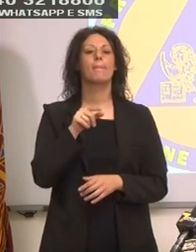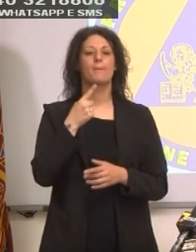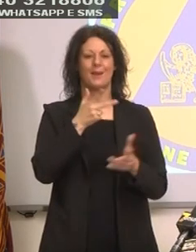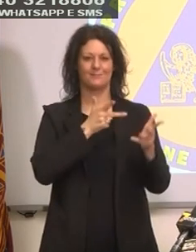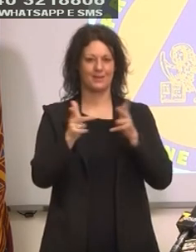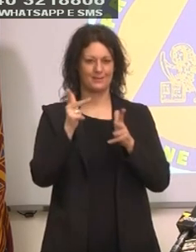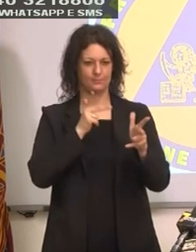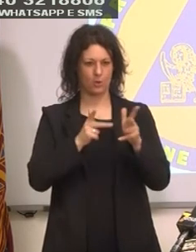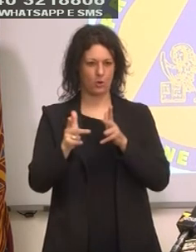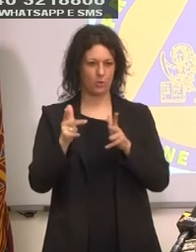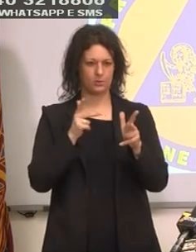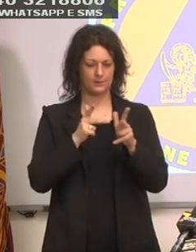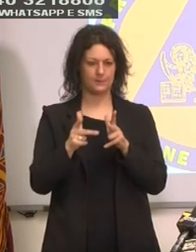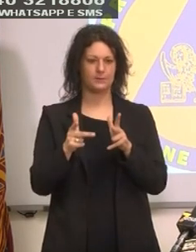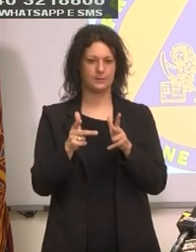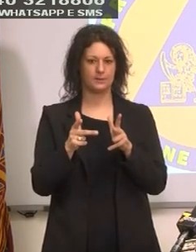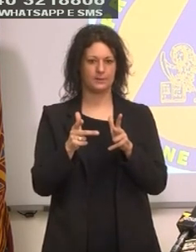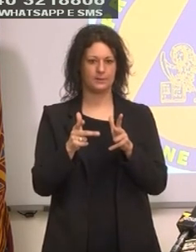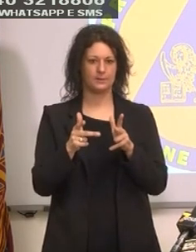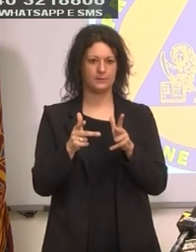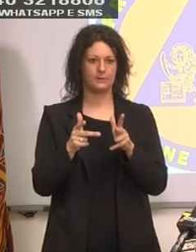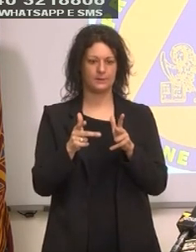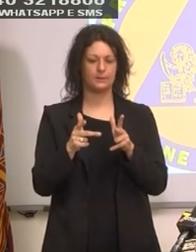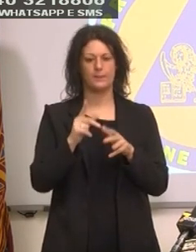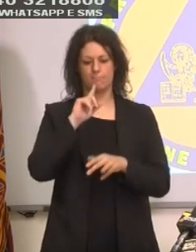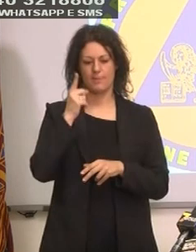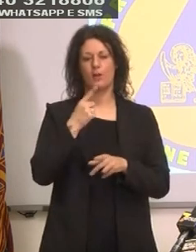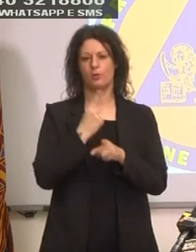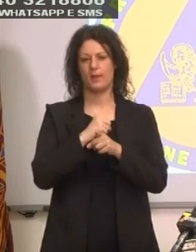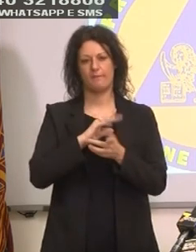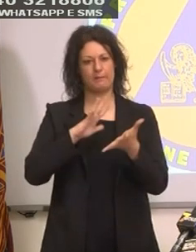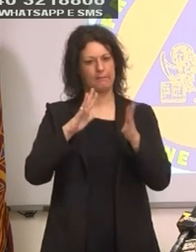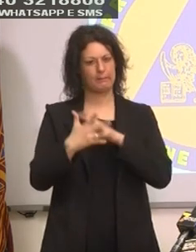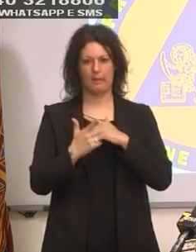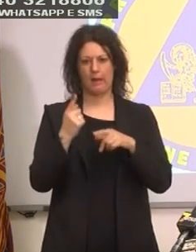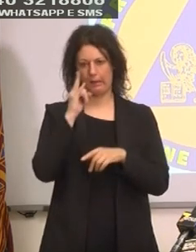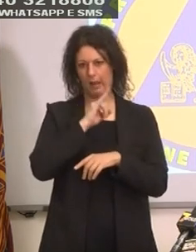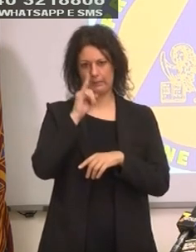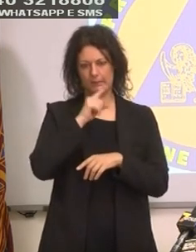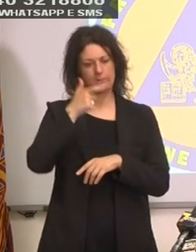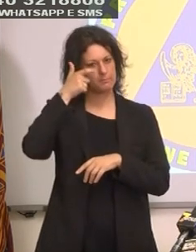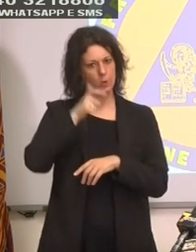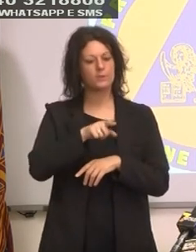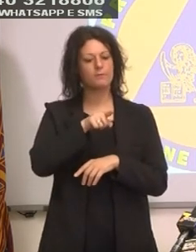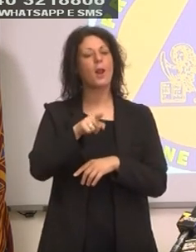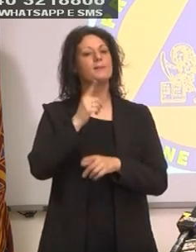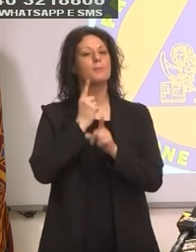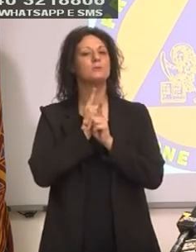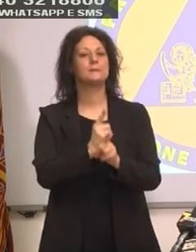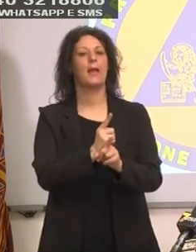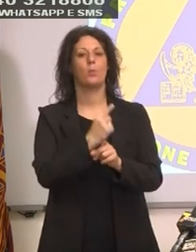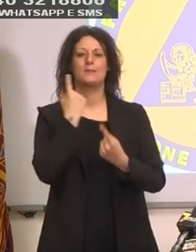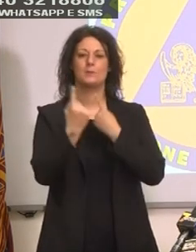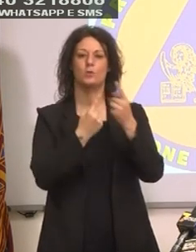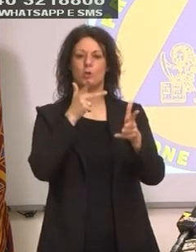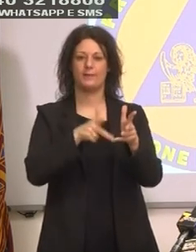io dico ogni tanto che varrebbe la pena anche che cominci a zannare, sta seguendo sta partita dei treni.